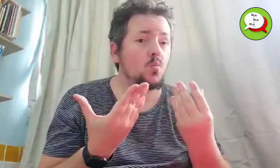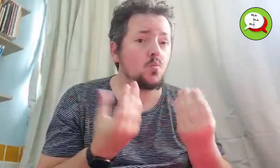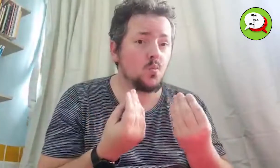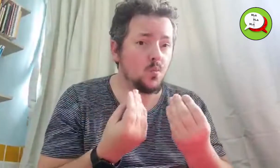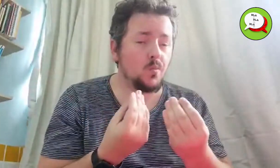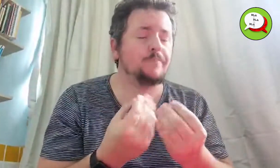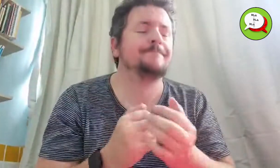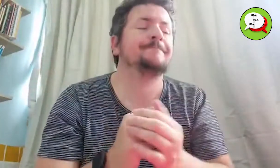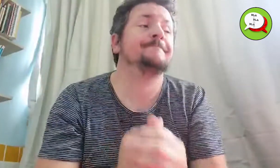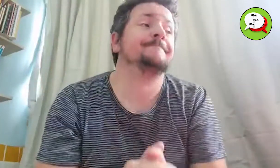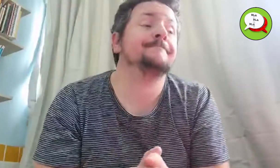escola.